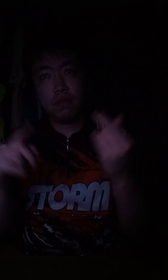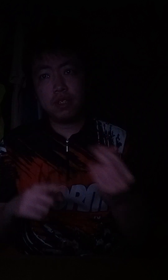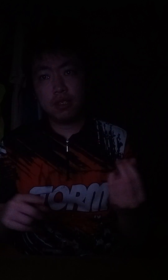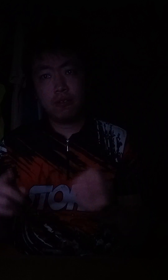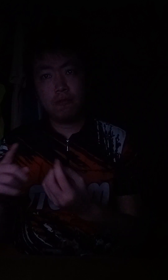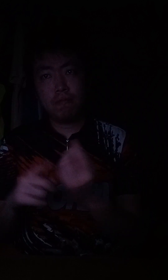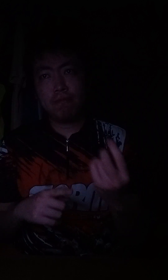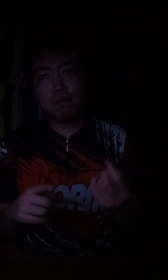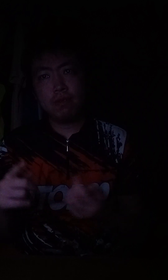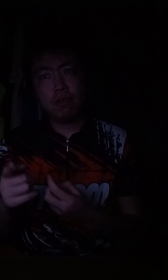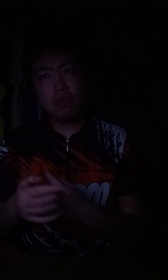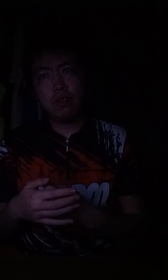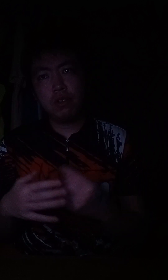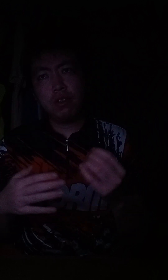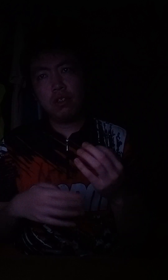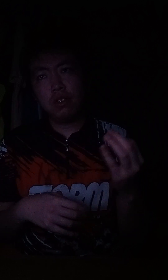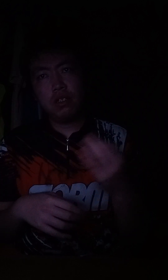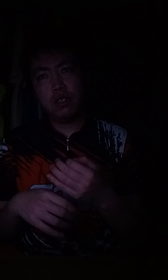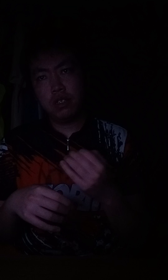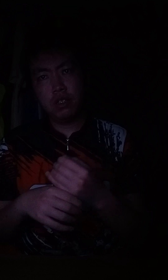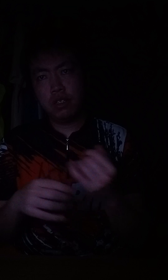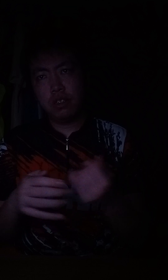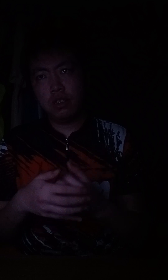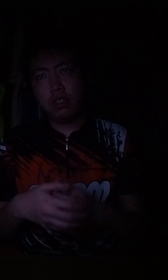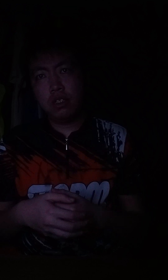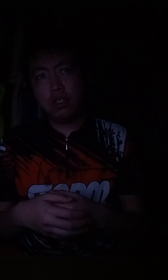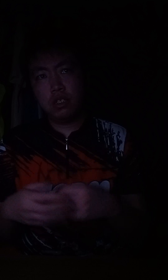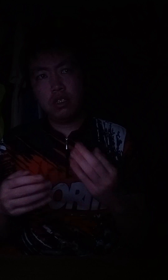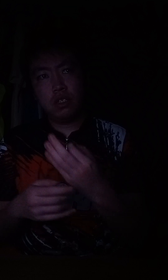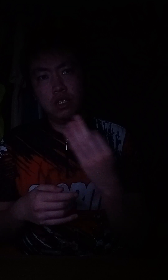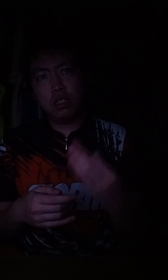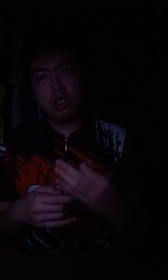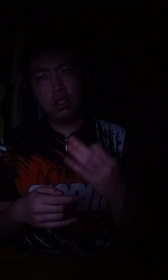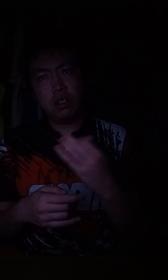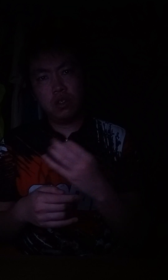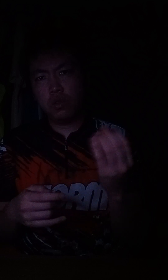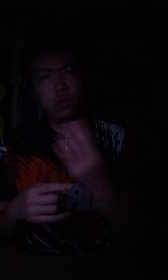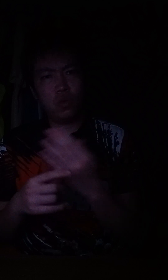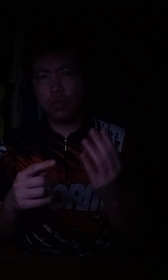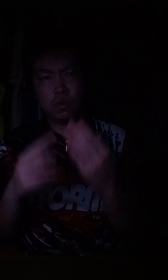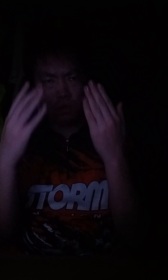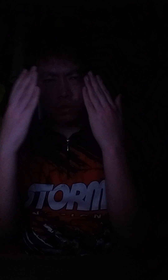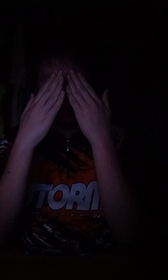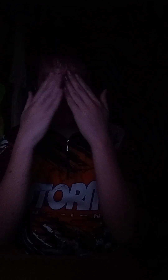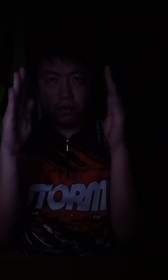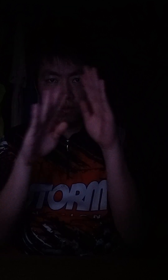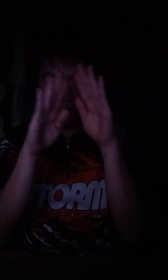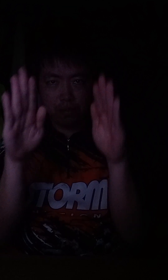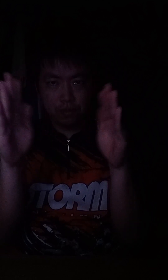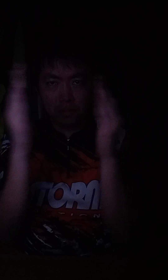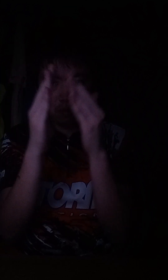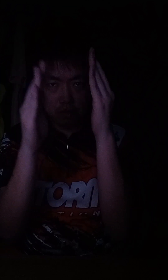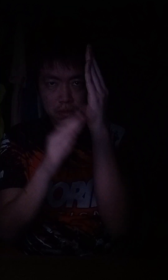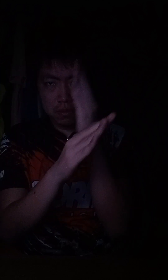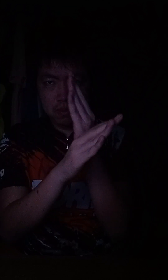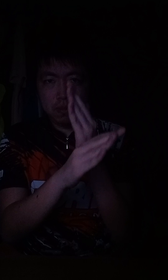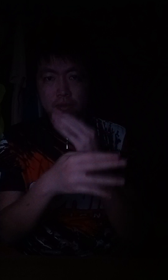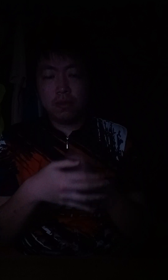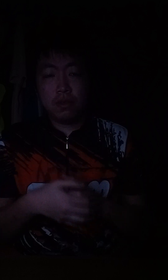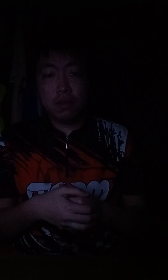불안감이 커지자 정부도 대책을 내놨습니다. 핵심은 훔쳐볼 수 없도록 칸막이 간접을 최대한 좁히는 겁니다.